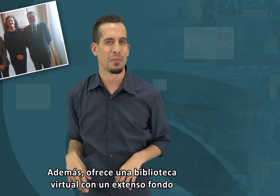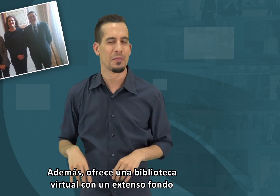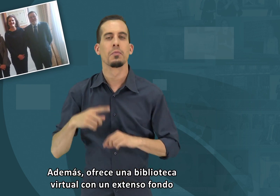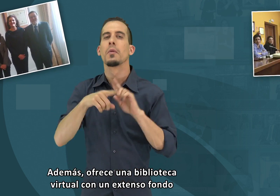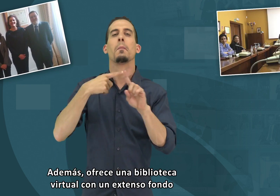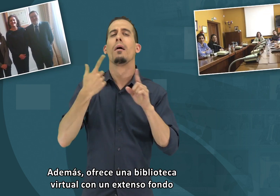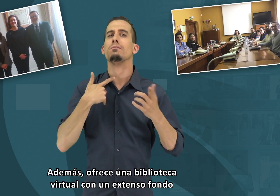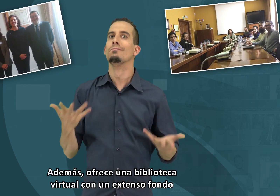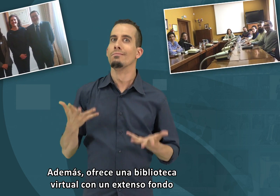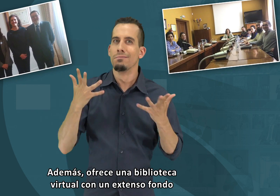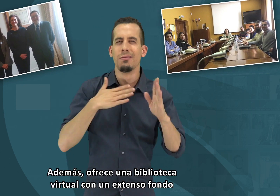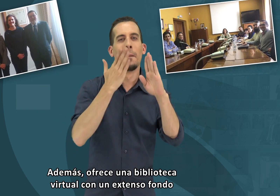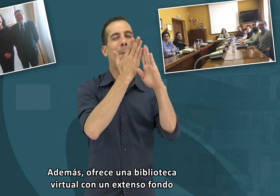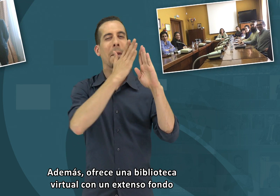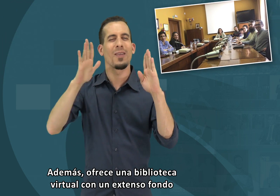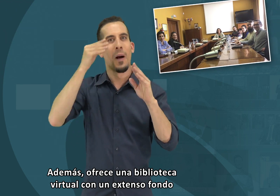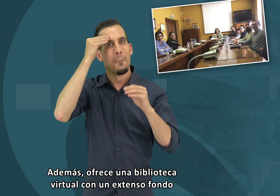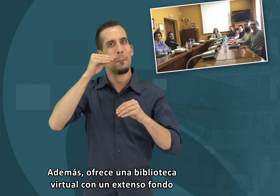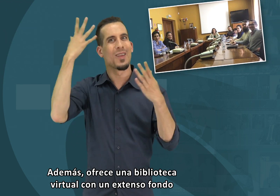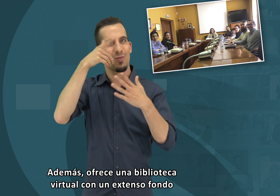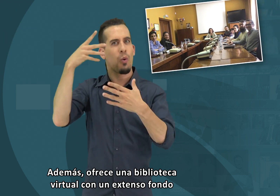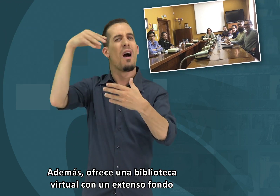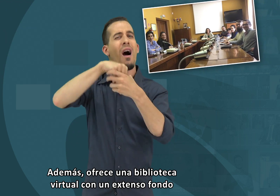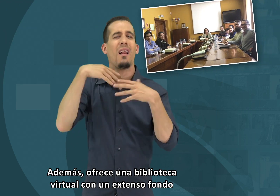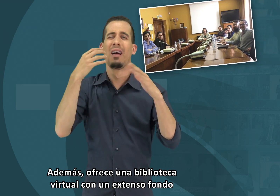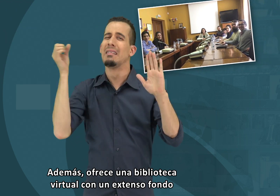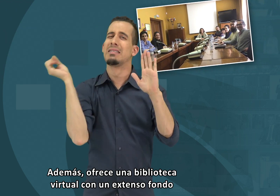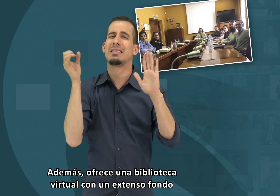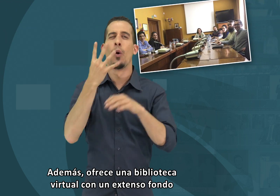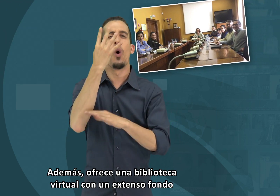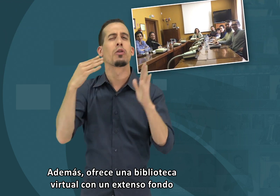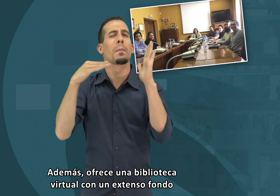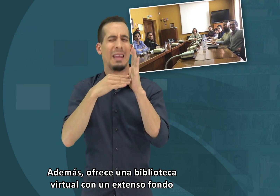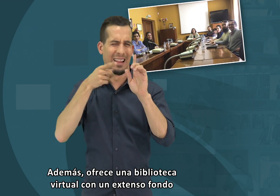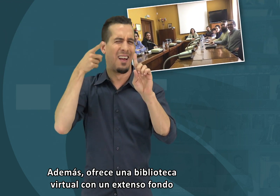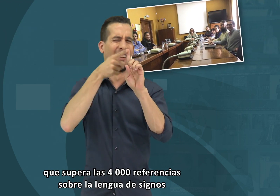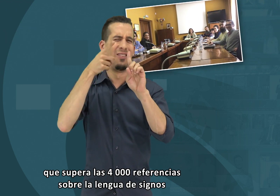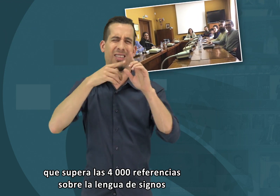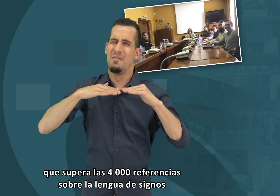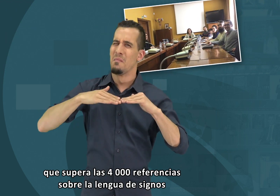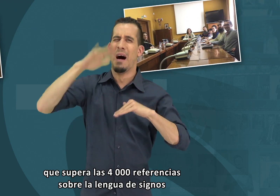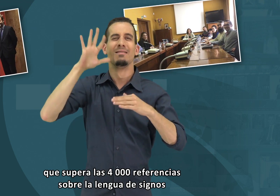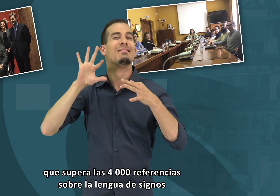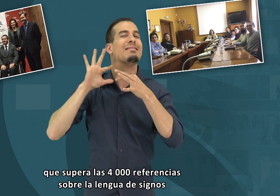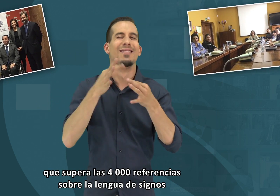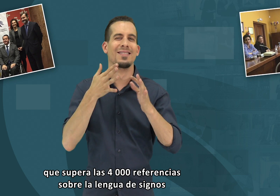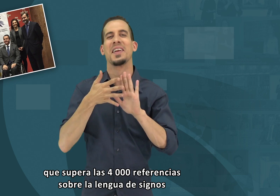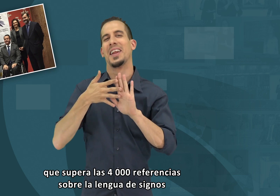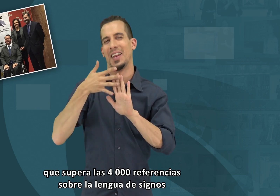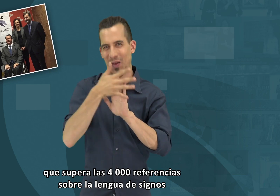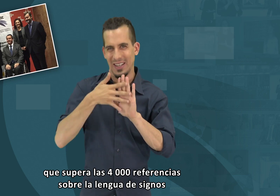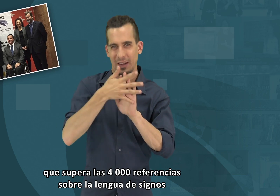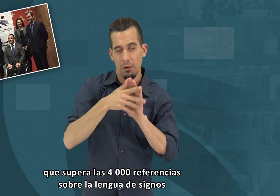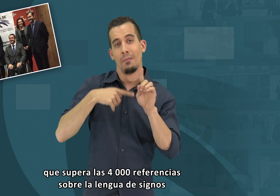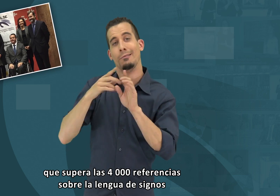Además, ofrece una biblioteca virtual con un extenso fondo que supera las 4.000 referencias sobre la lengua de signos y